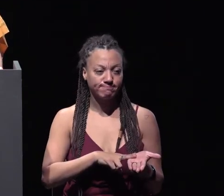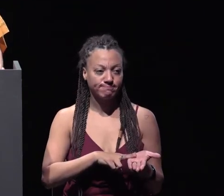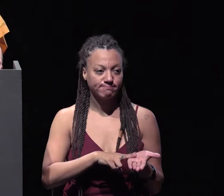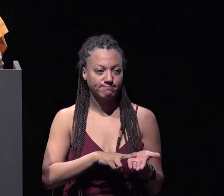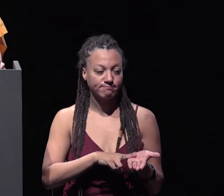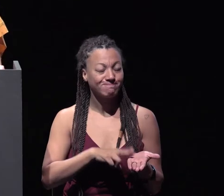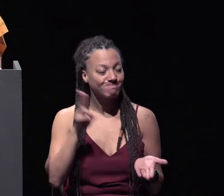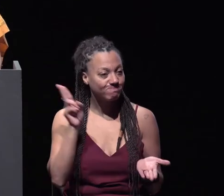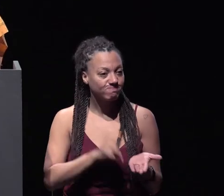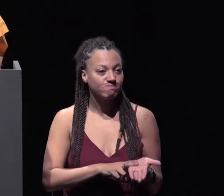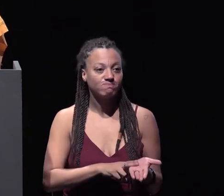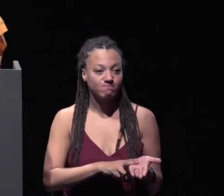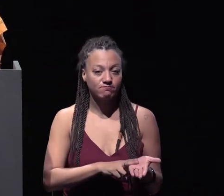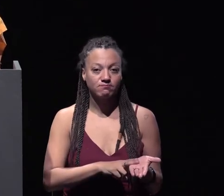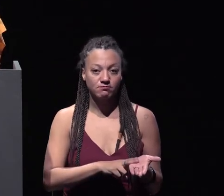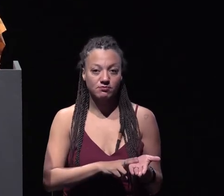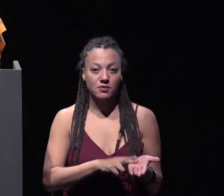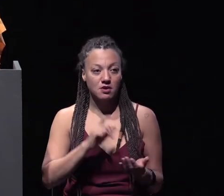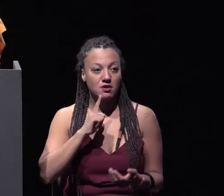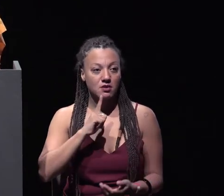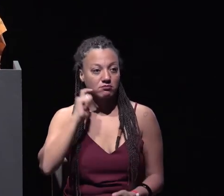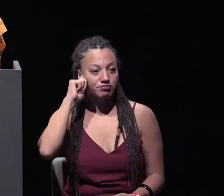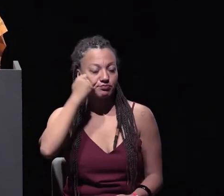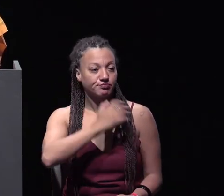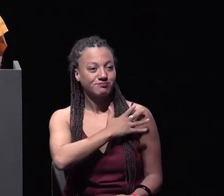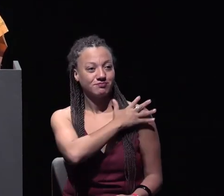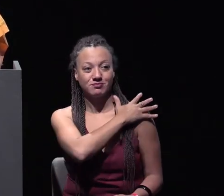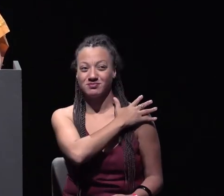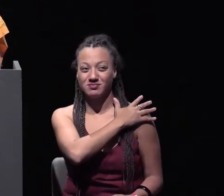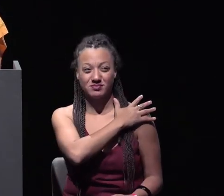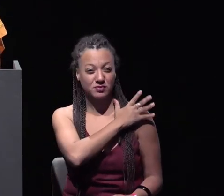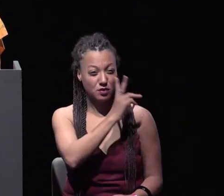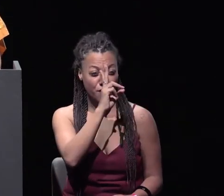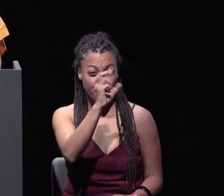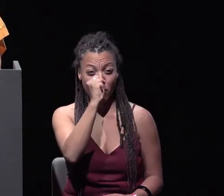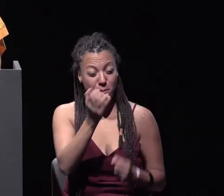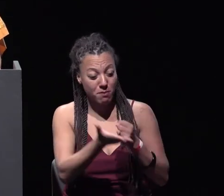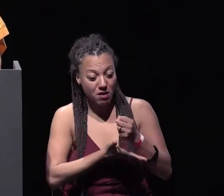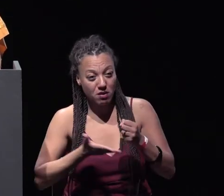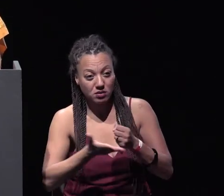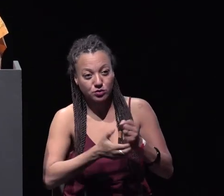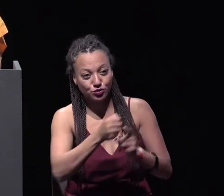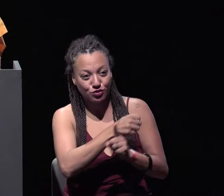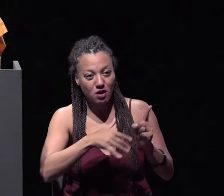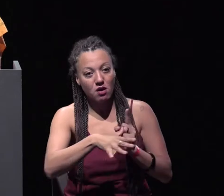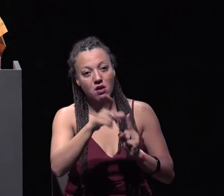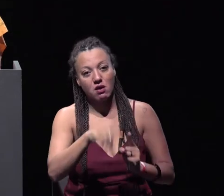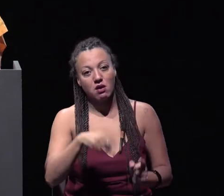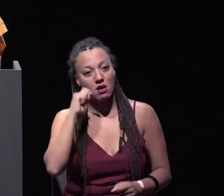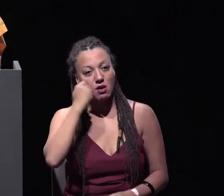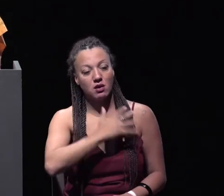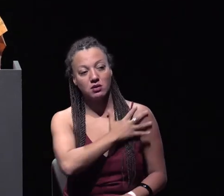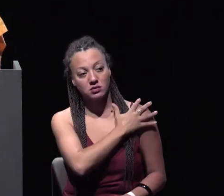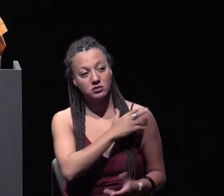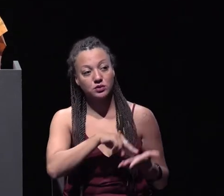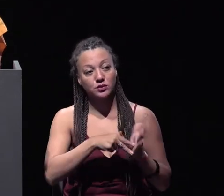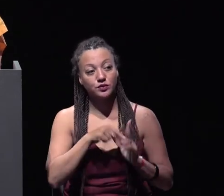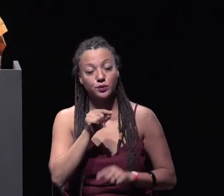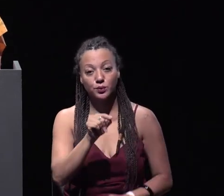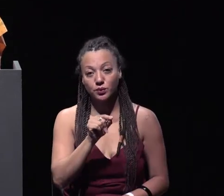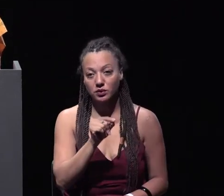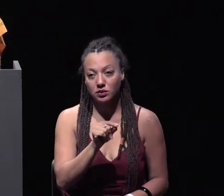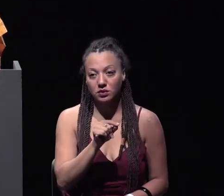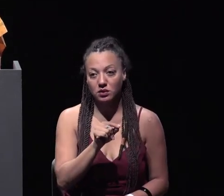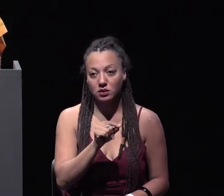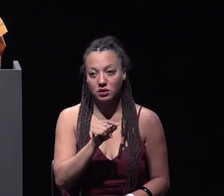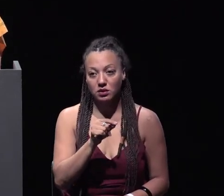assumir que ele é estruturante da nossa sociedade e isso quer dizer que a questão